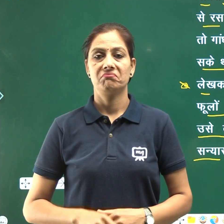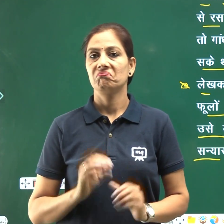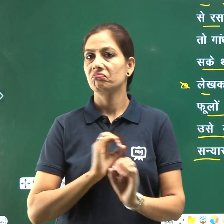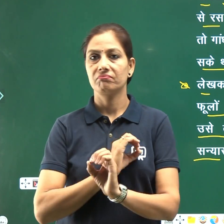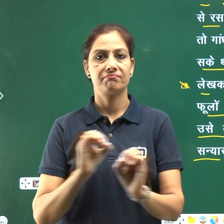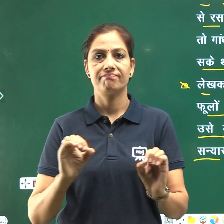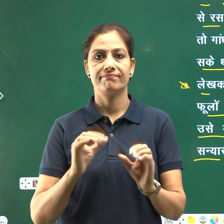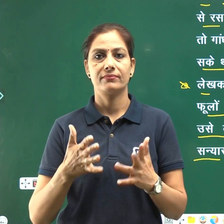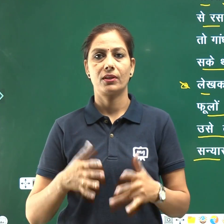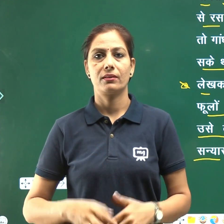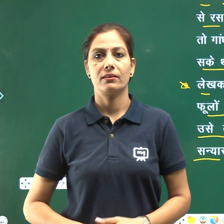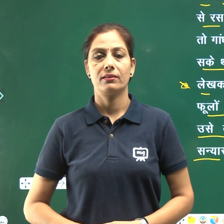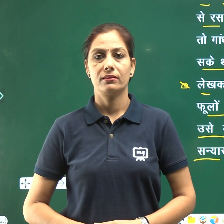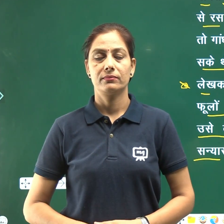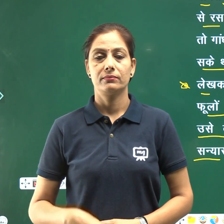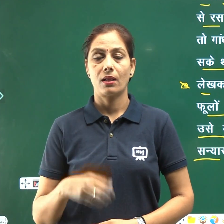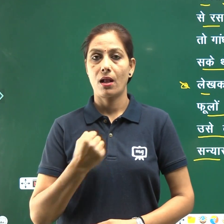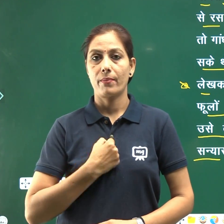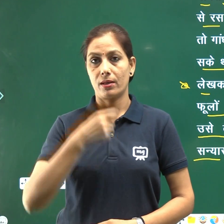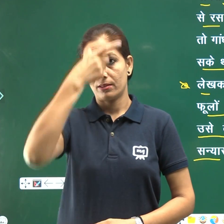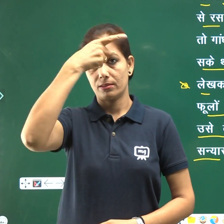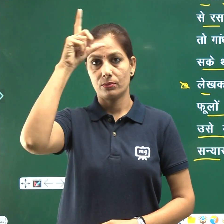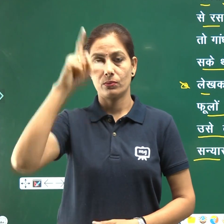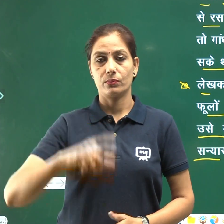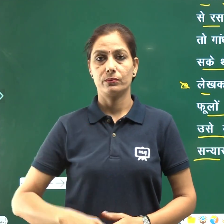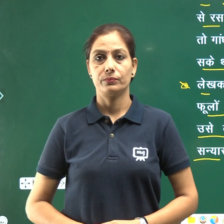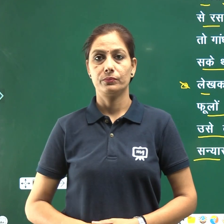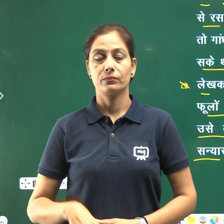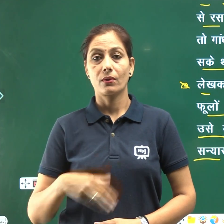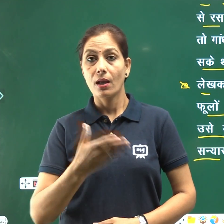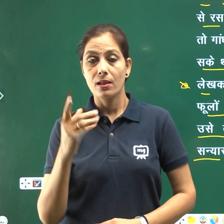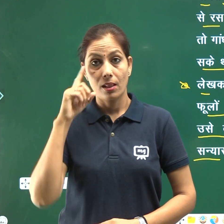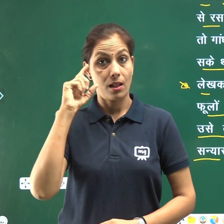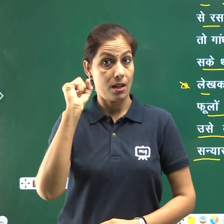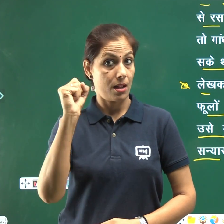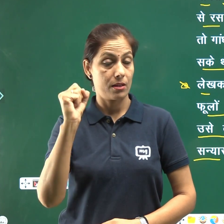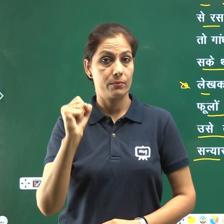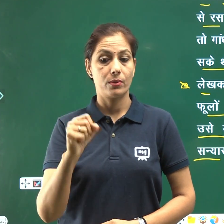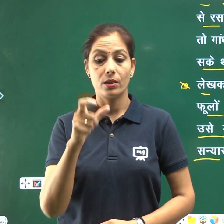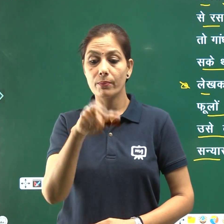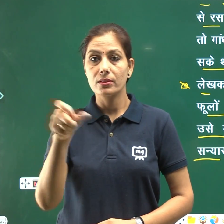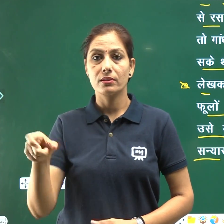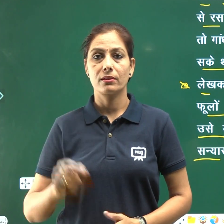नहीं है। हमारे देश को ऐसे दृढ़ संकल्प वाले लोगों की